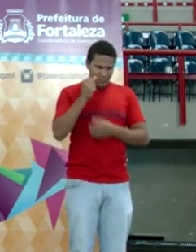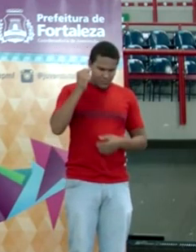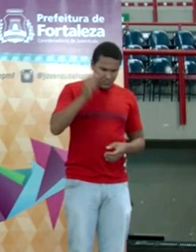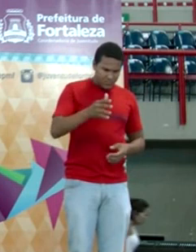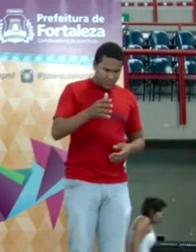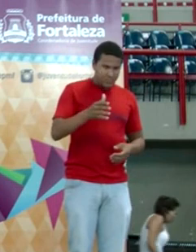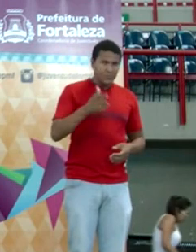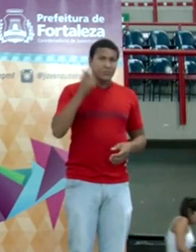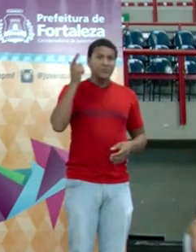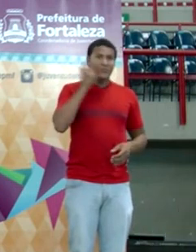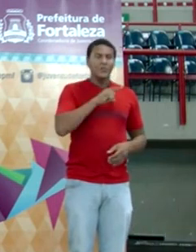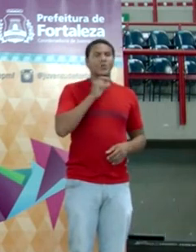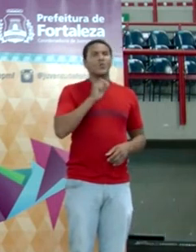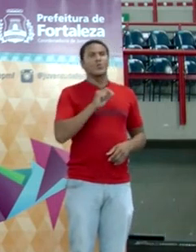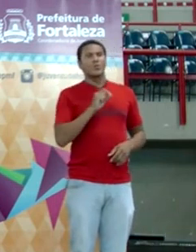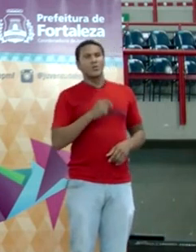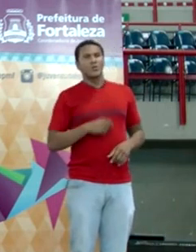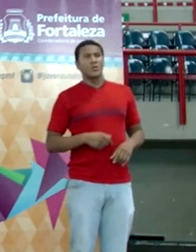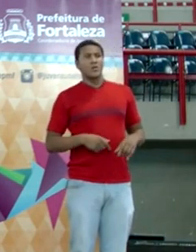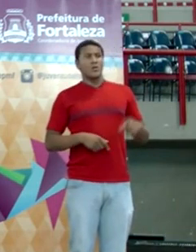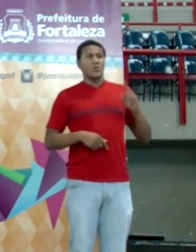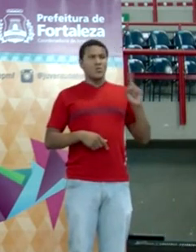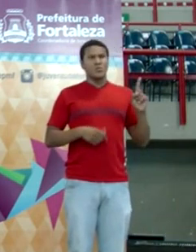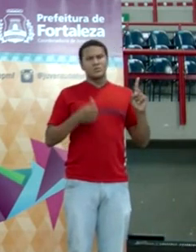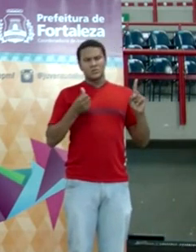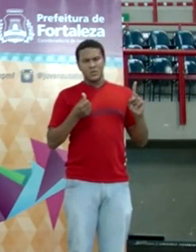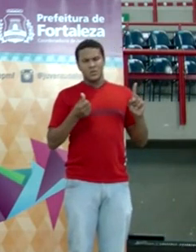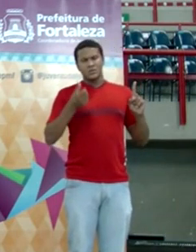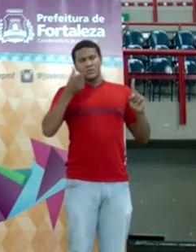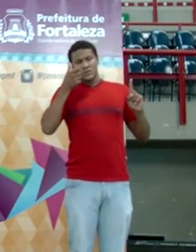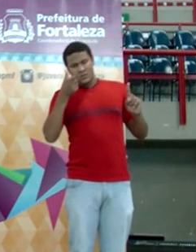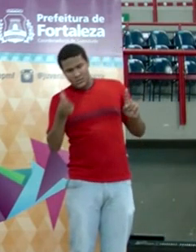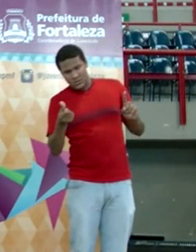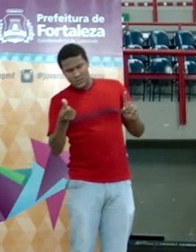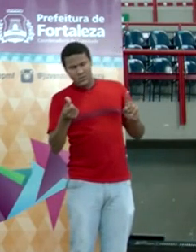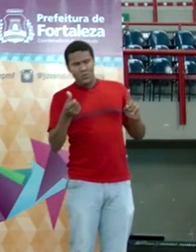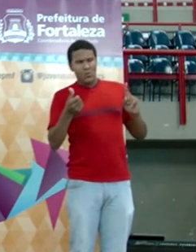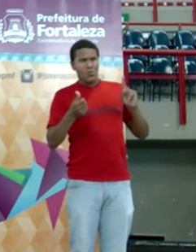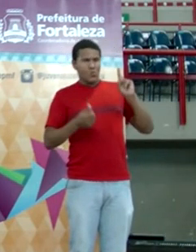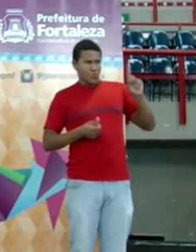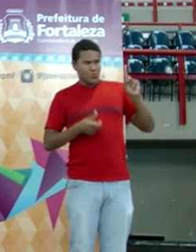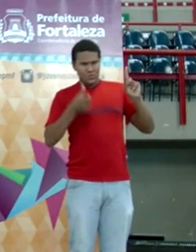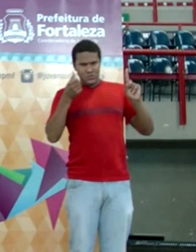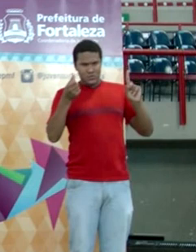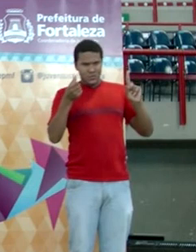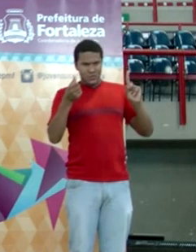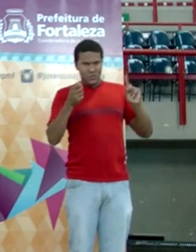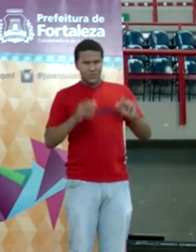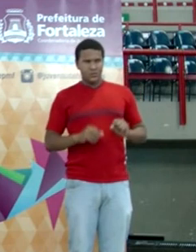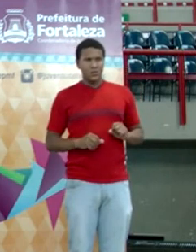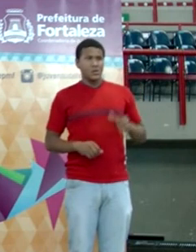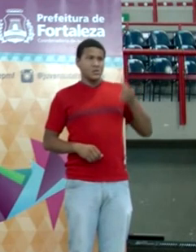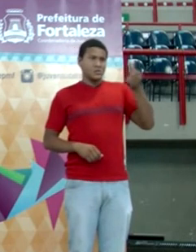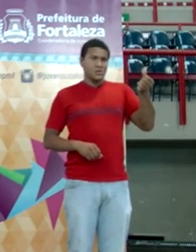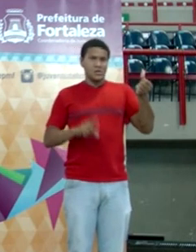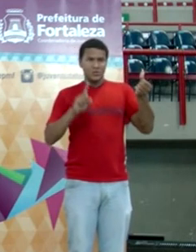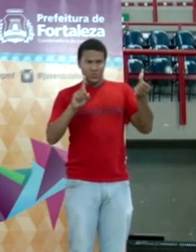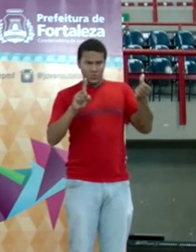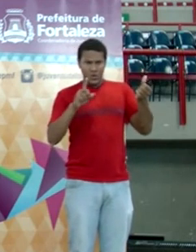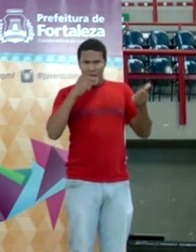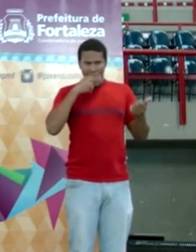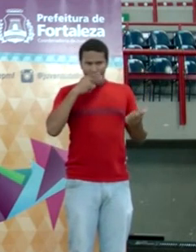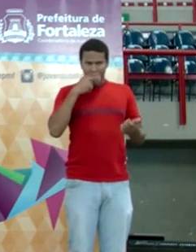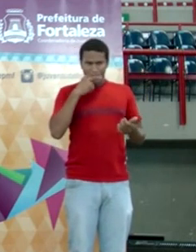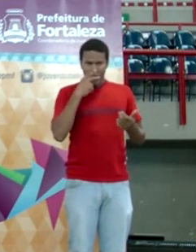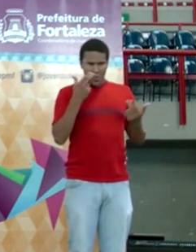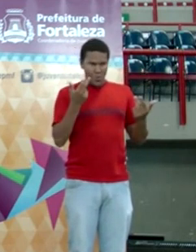1. Mas 1 e 6 e 6 e 1 não é a mesma coisa? Não. 1 e 6 e 6 e 1 não é a mesma coisa, não. Ah, pois eu